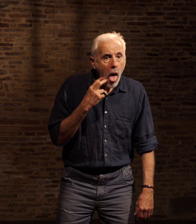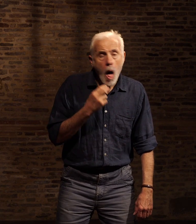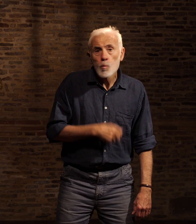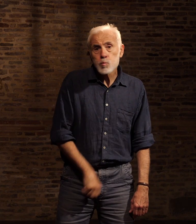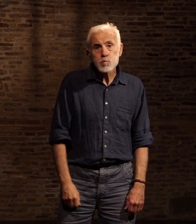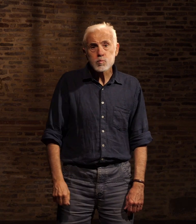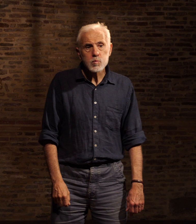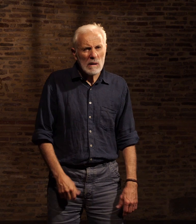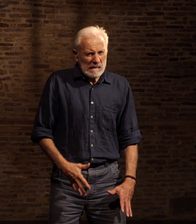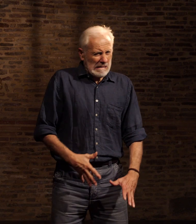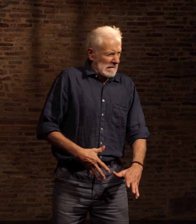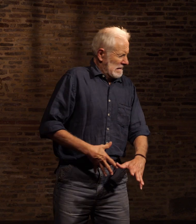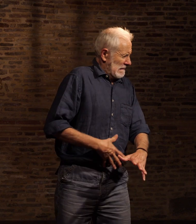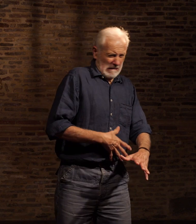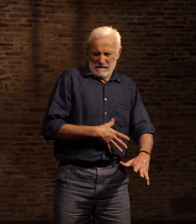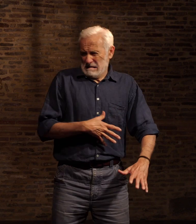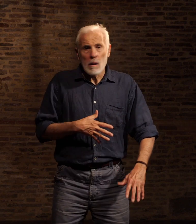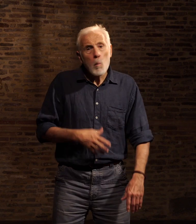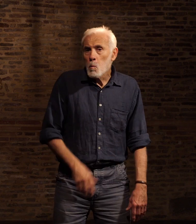mais ça craignait grave